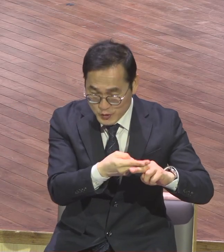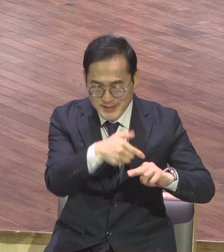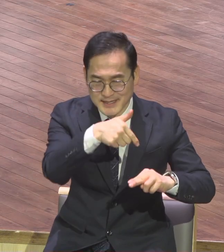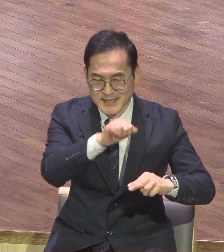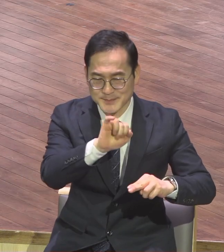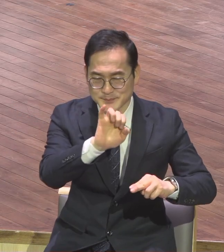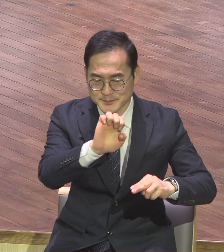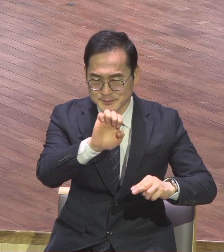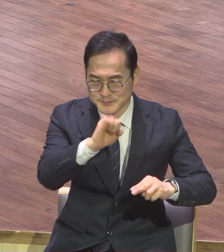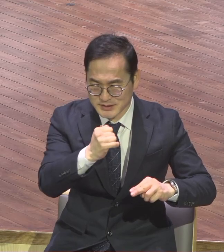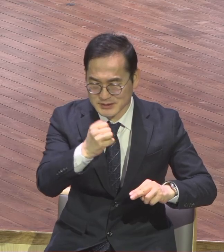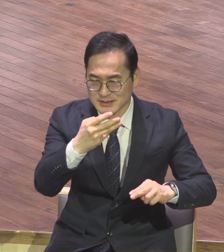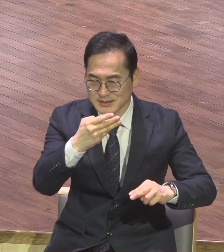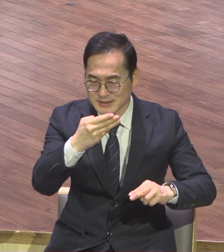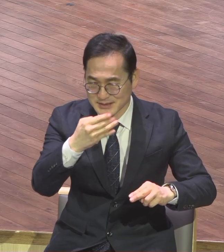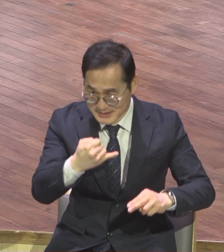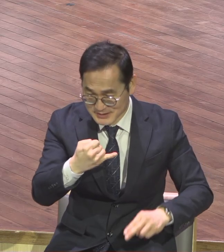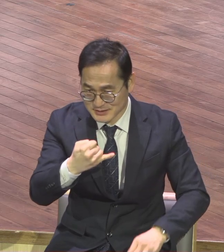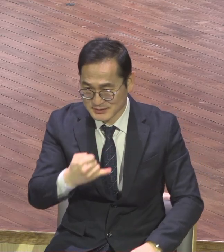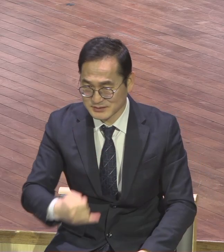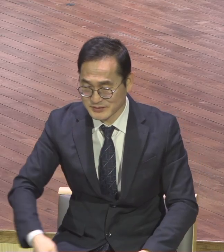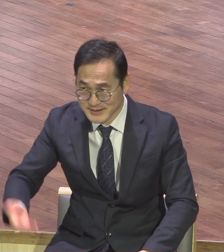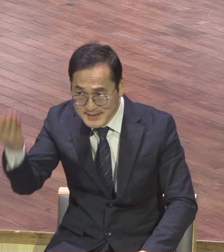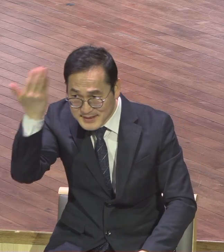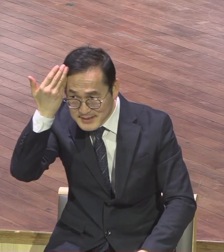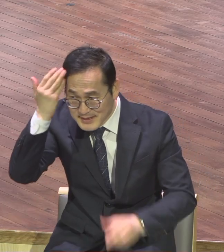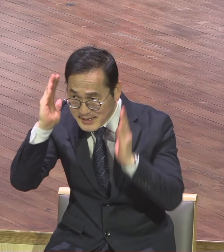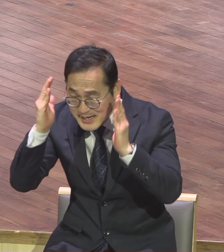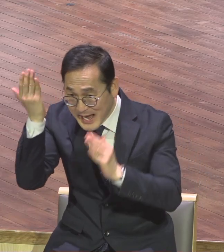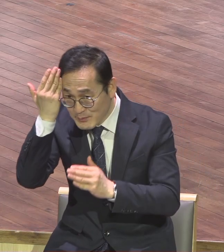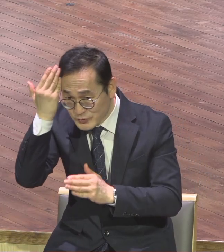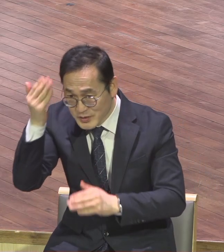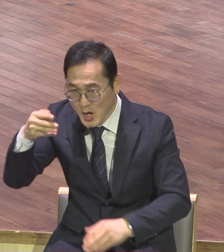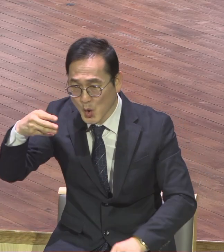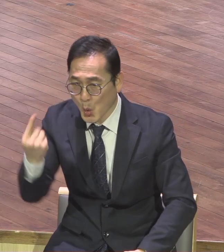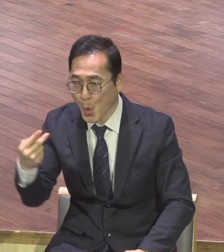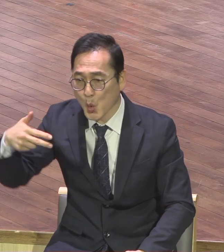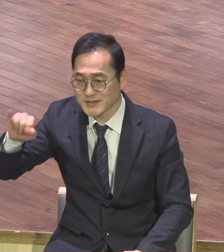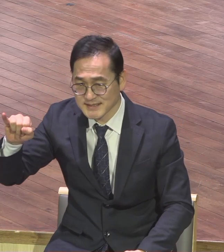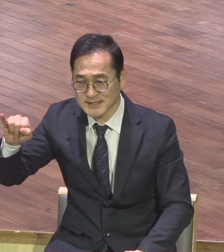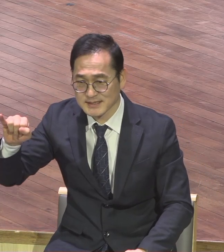기프트에다가 학문을 그렇게 의미하는 로지를 합성해서